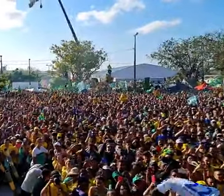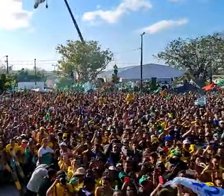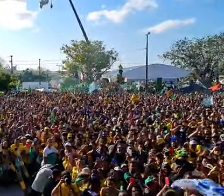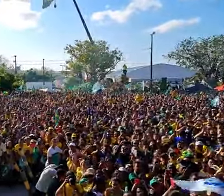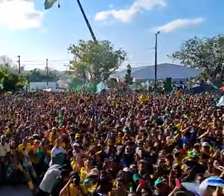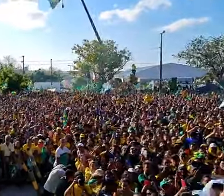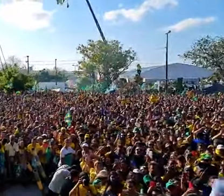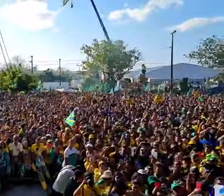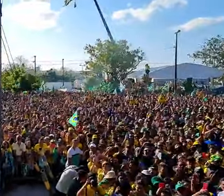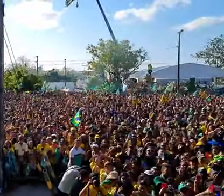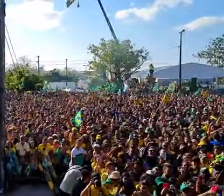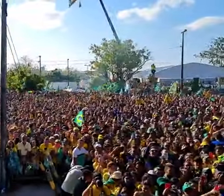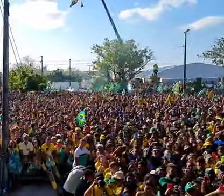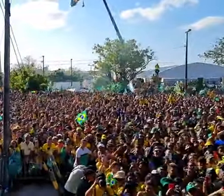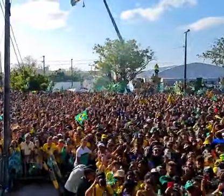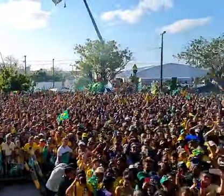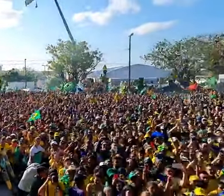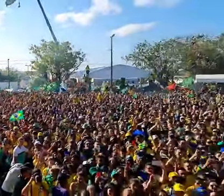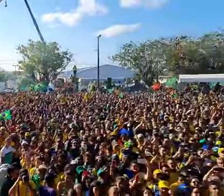mundo.